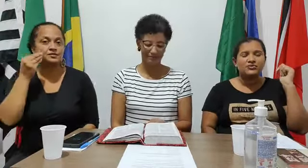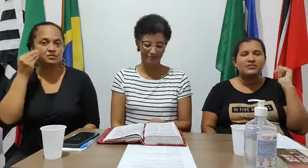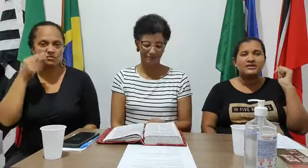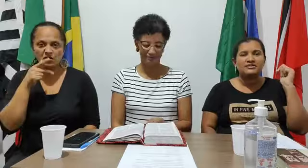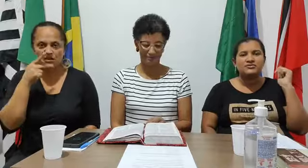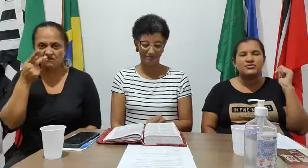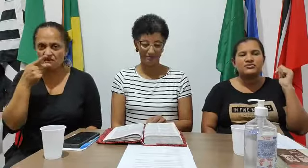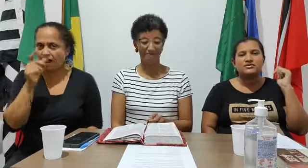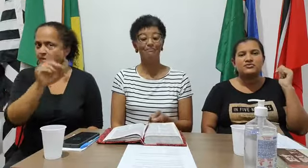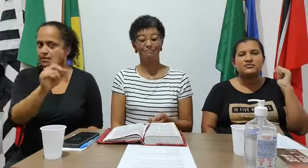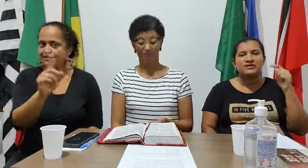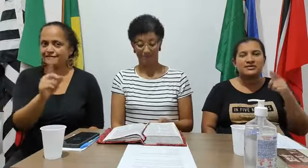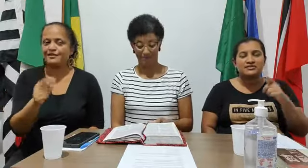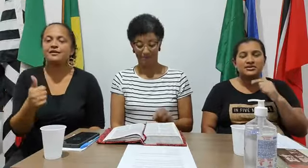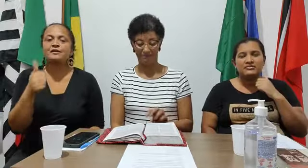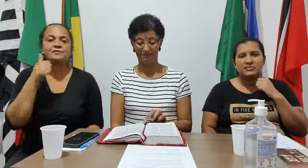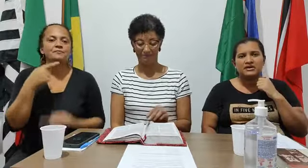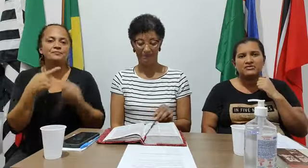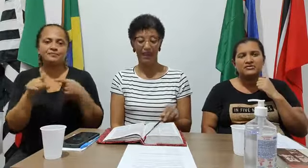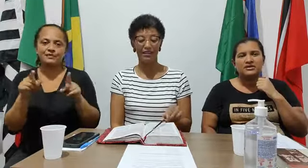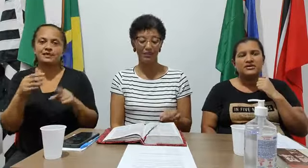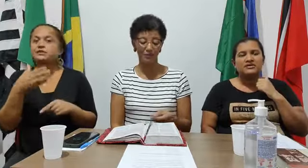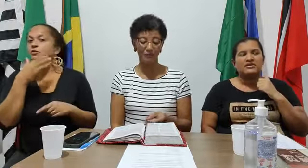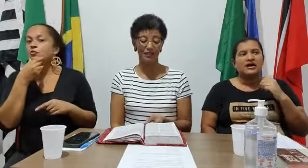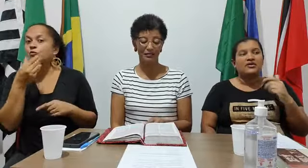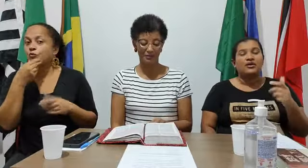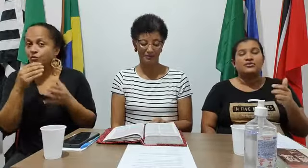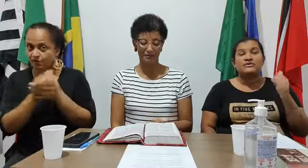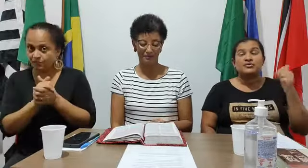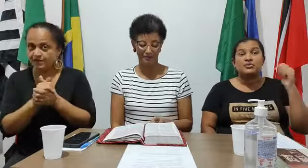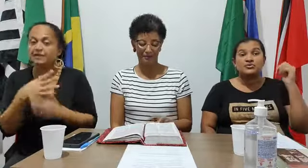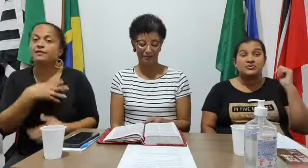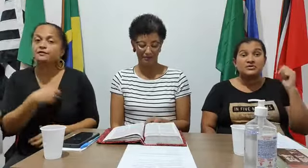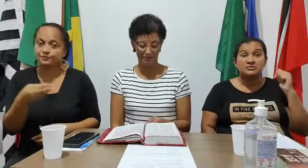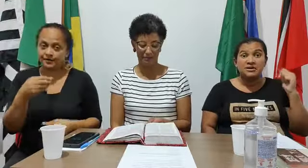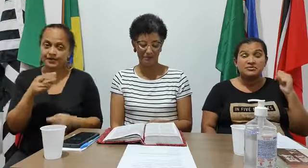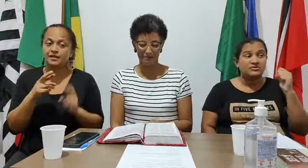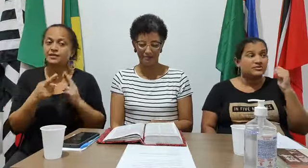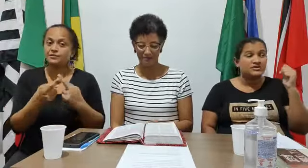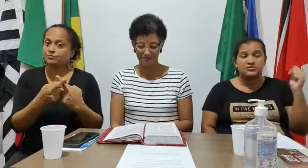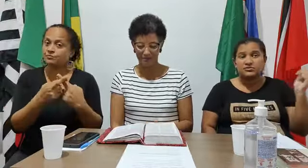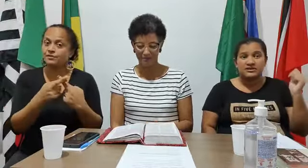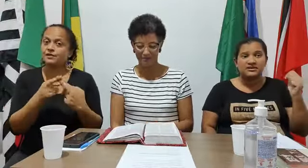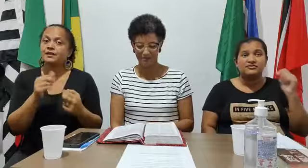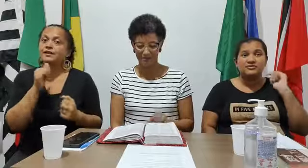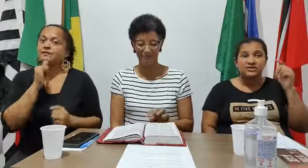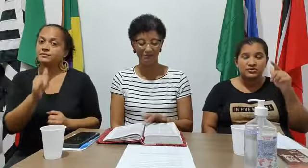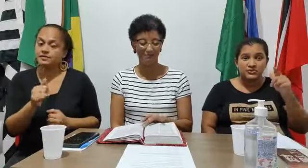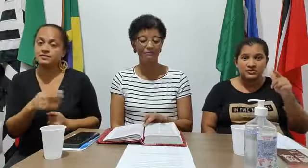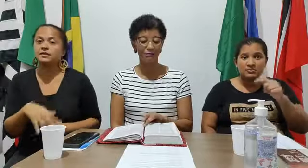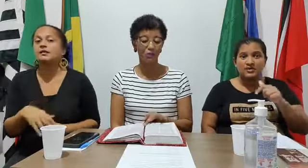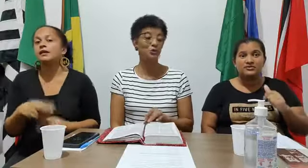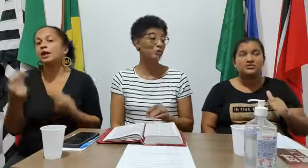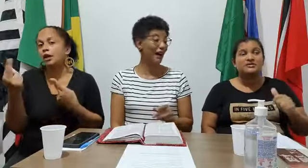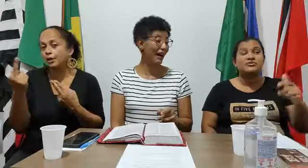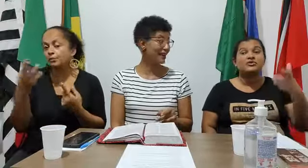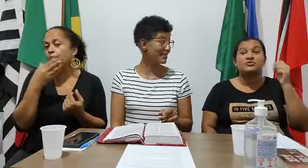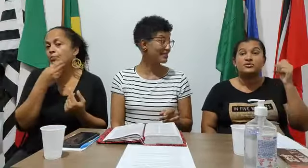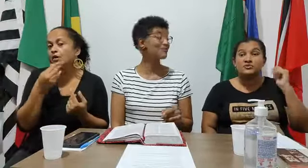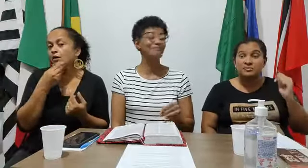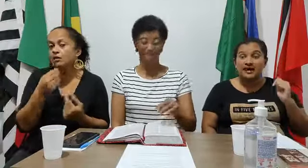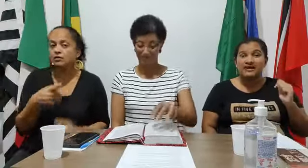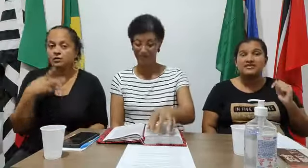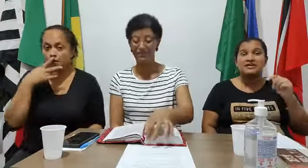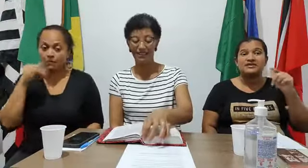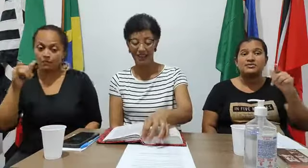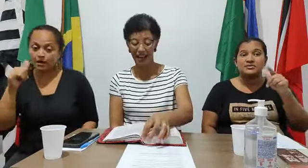testemunho que seu marido e seus filhos vão dar a seu respeito. Aleluia. É o testemunho que seus irmãos, se você é solteira, vão dar o seu respeito. Seus é o testemunho pais. que